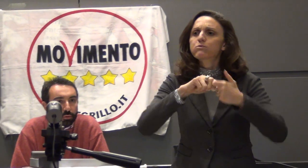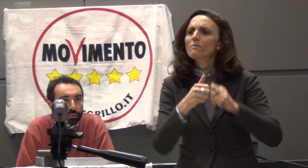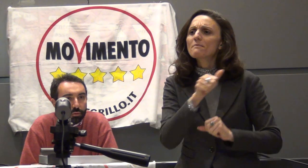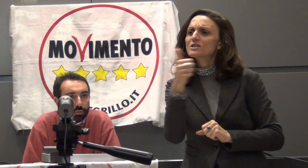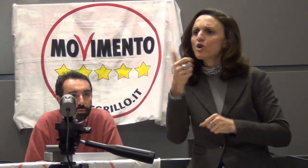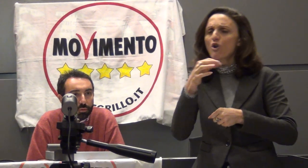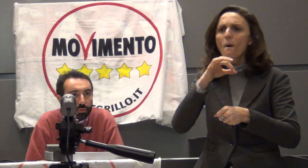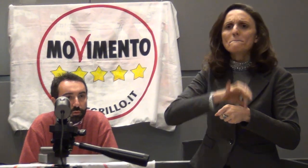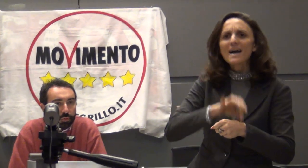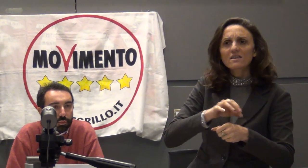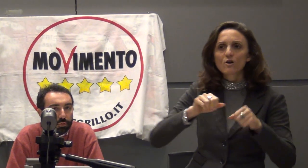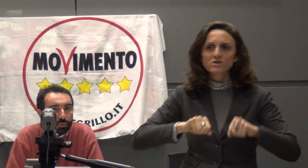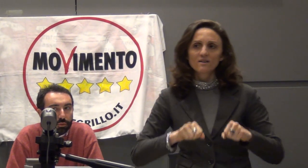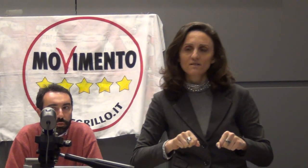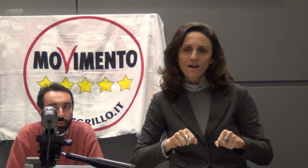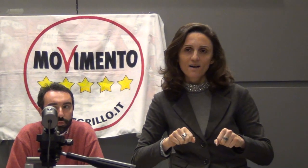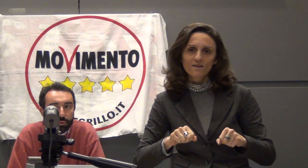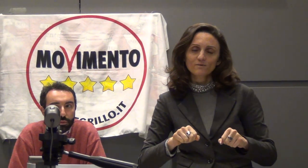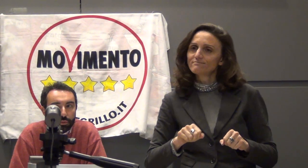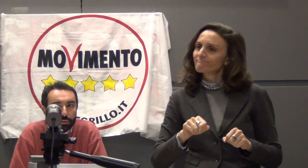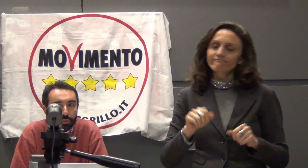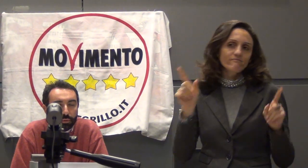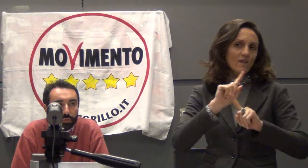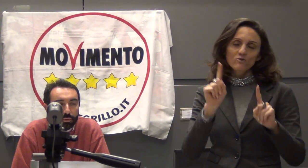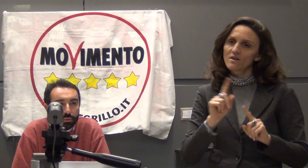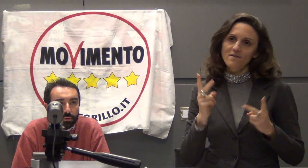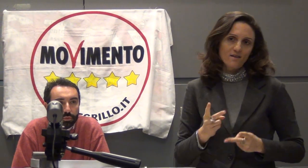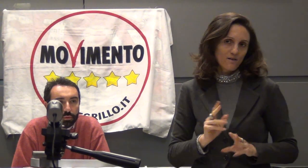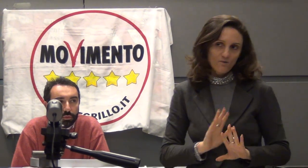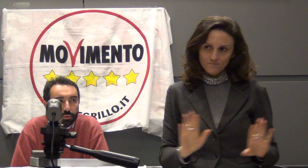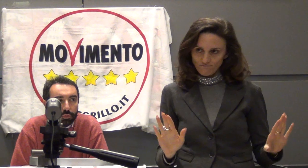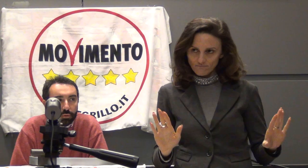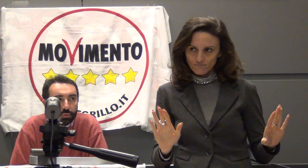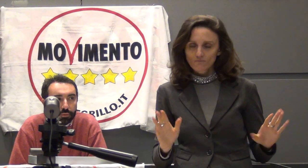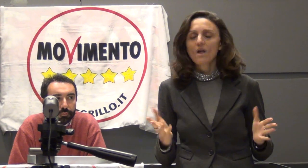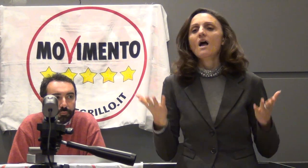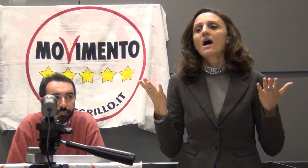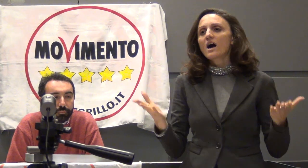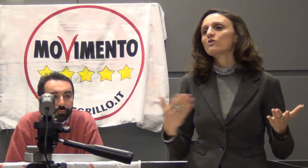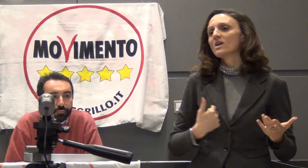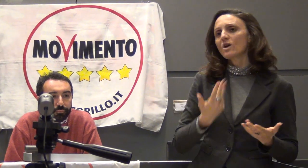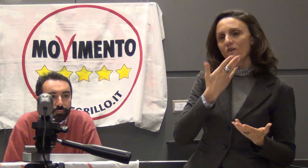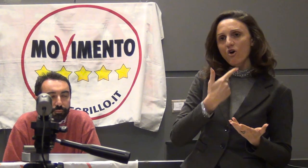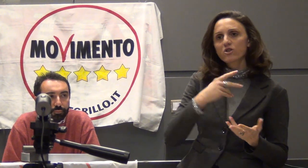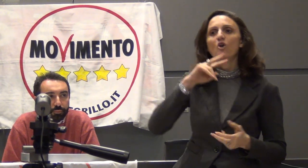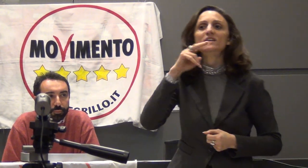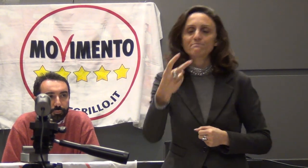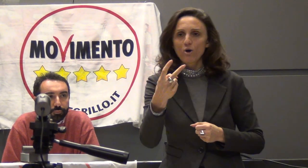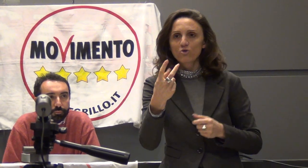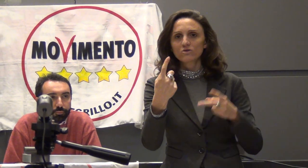credono che il problema della sordità sia solo un problema di salute e invece non è così. Io voglio